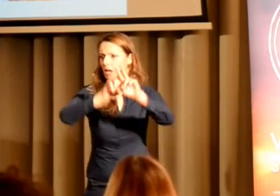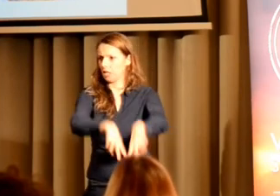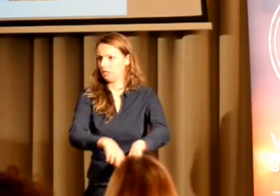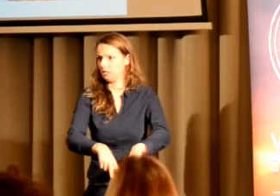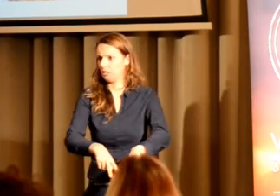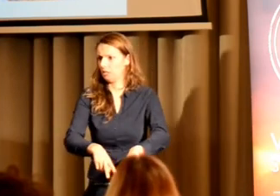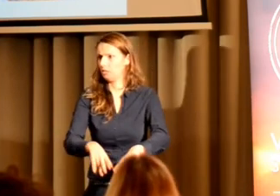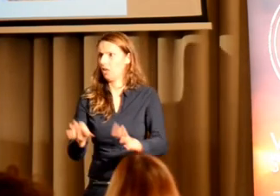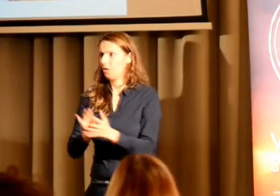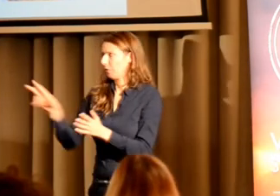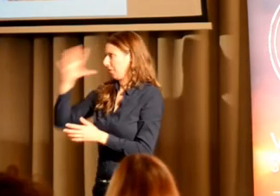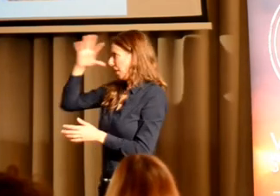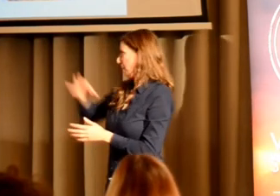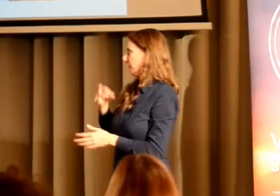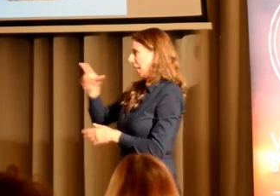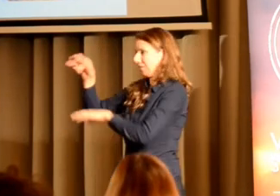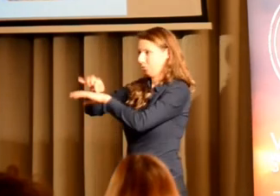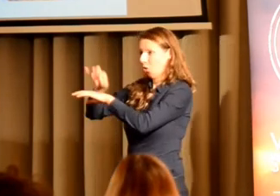co pada.